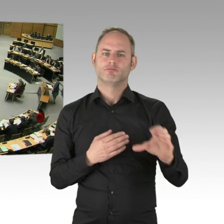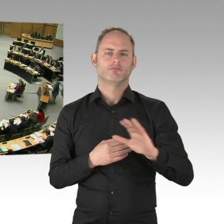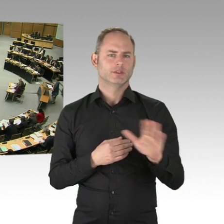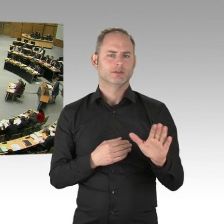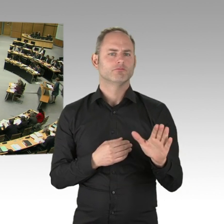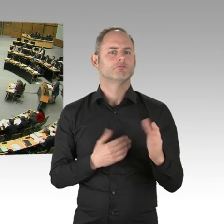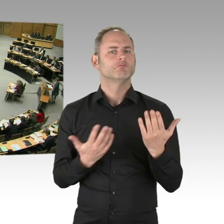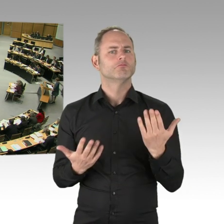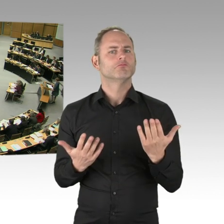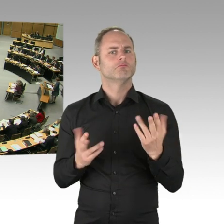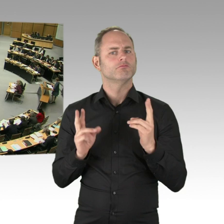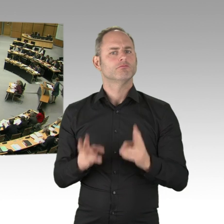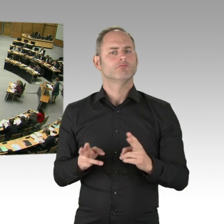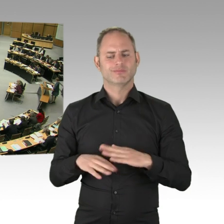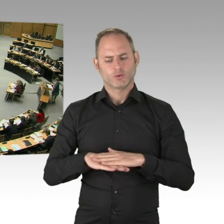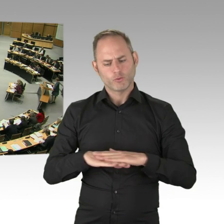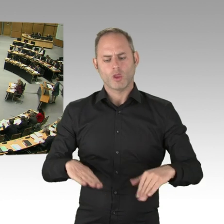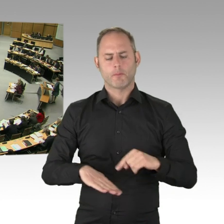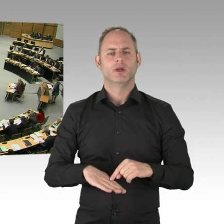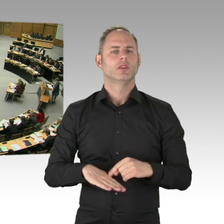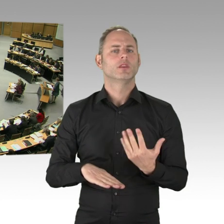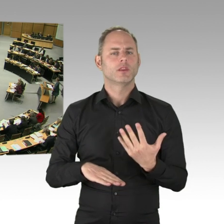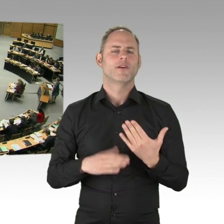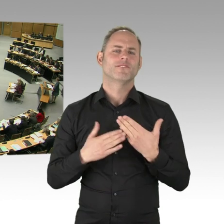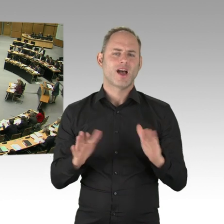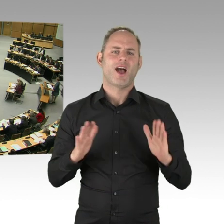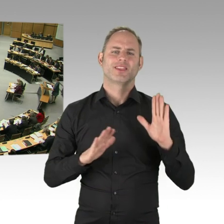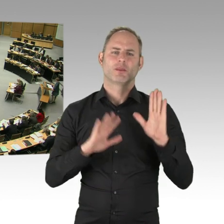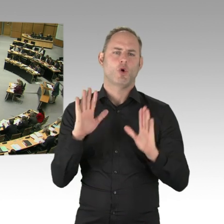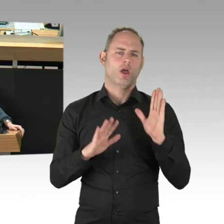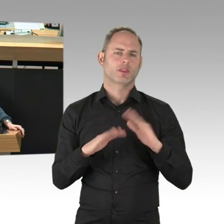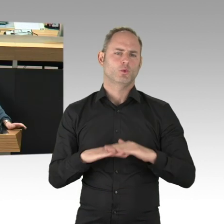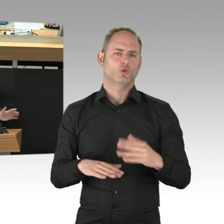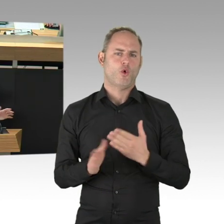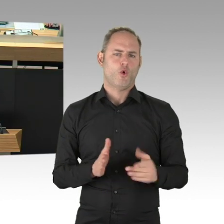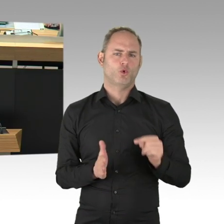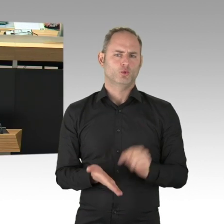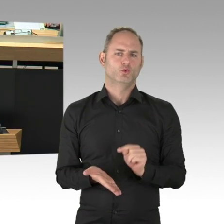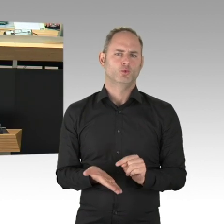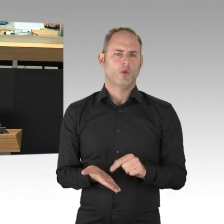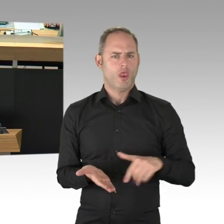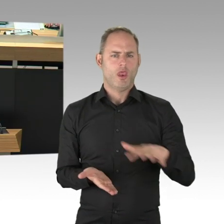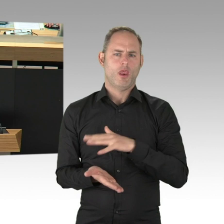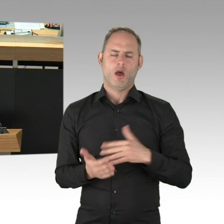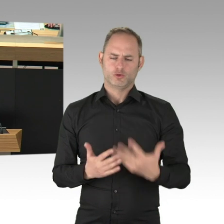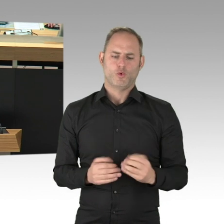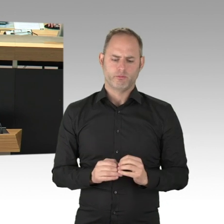Zahlreiche Träger in Berlin leisten hervorragende Arbeit im Bereich der Antisemitismusprävention. Der Senat stellt zutreffend fest, dass Antisemitismus